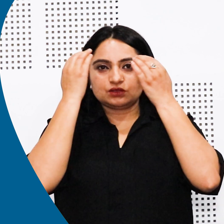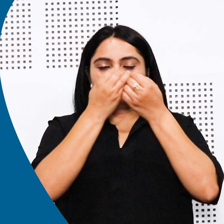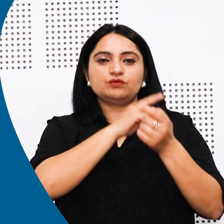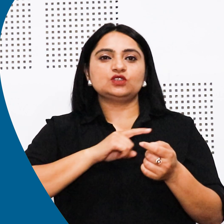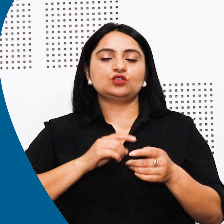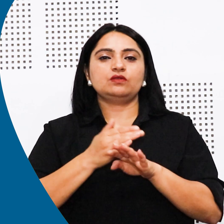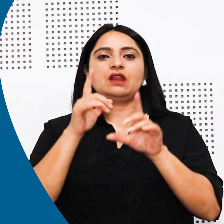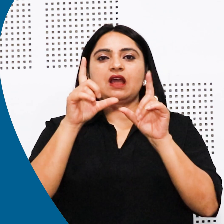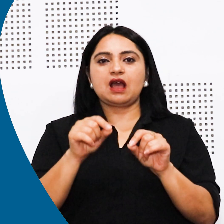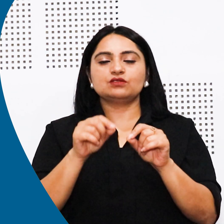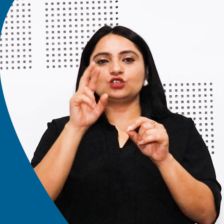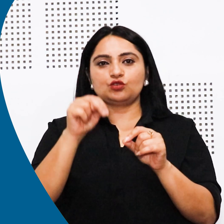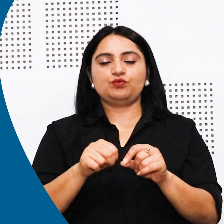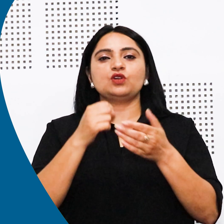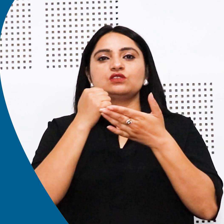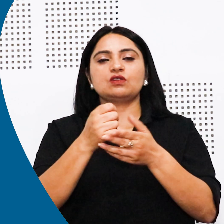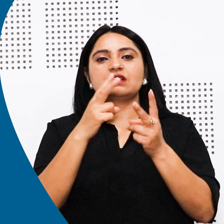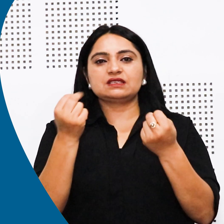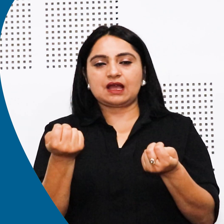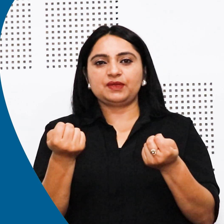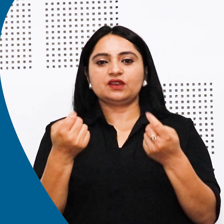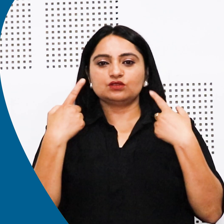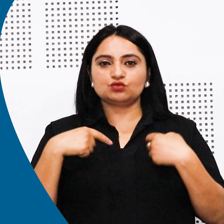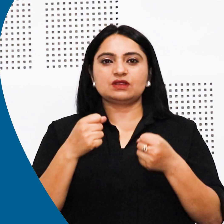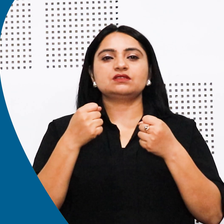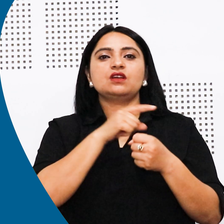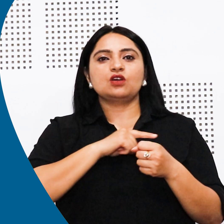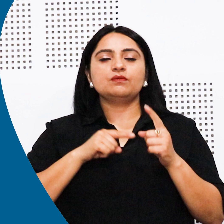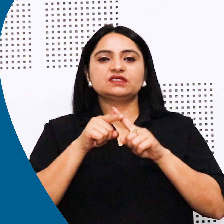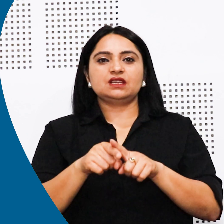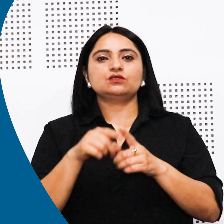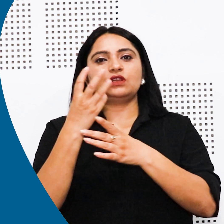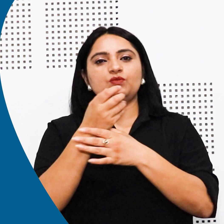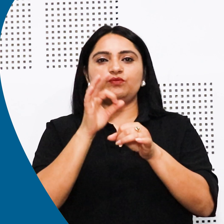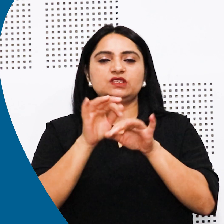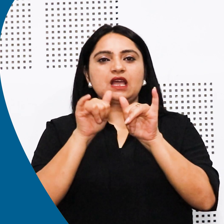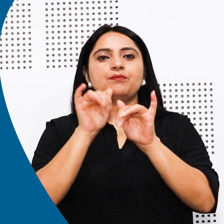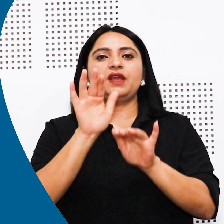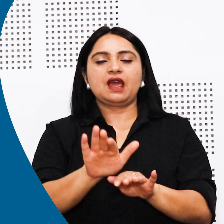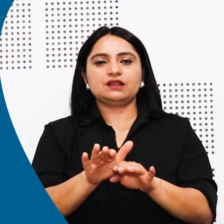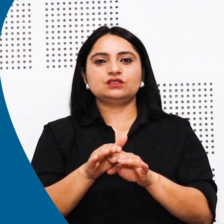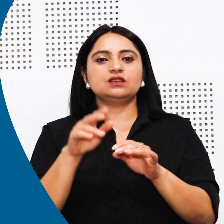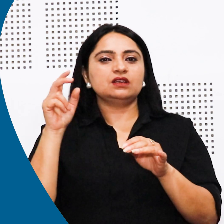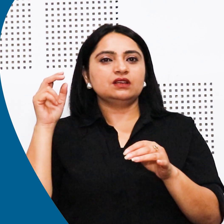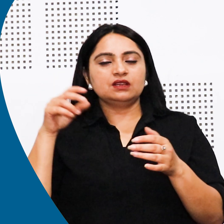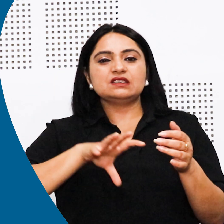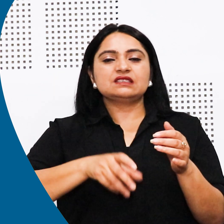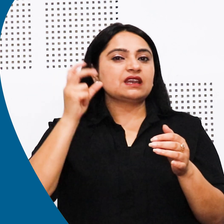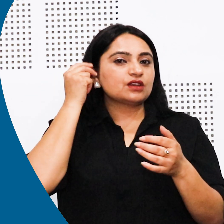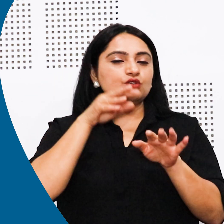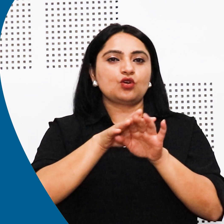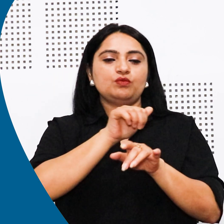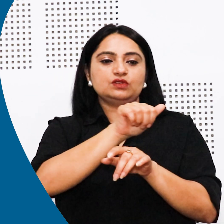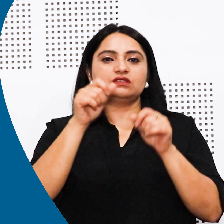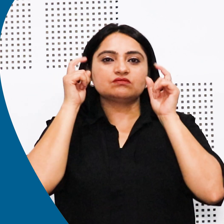आवश्यक पर्ने उद्धार सामग्री, उपकरण, स्वास्थ्य कर्मी सहितको एम्बुलेन्सको व्यवस्था भइसकेको छ। स्थानीय रेडियोहरूबाट पनि